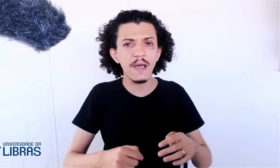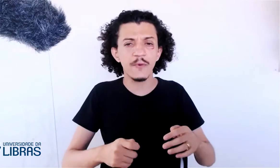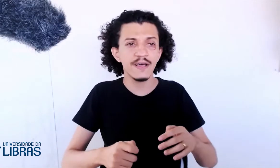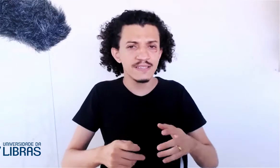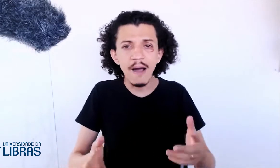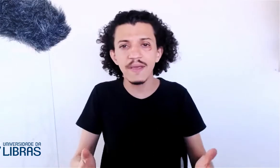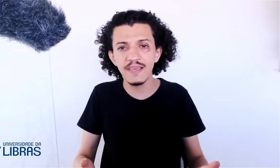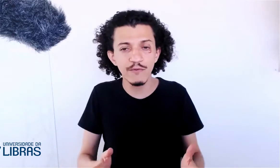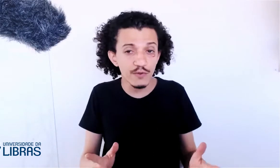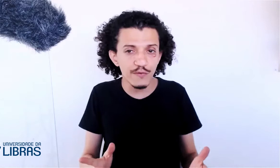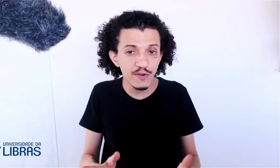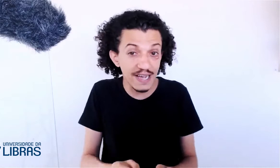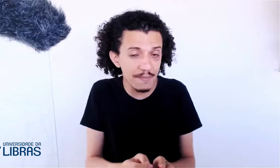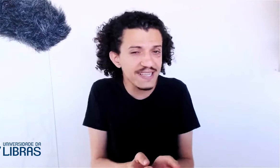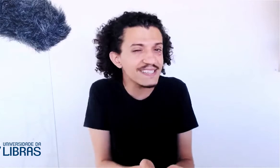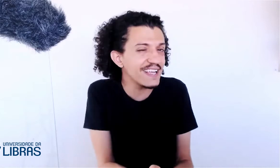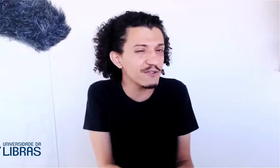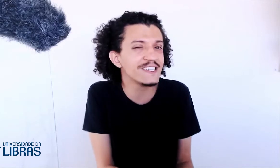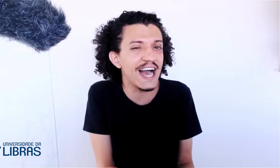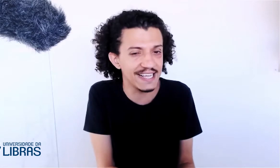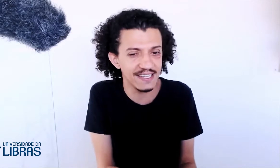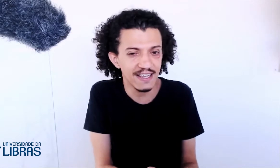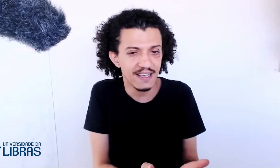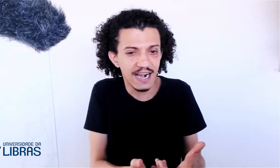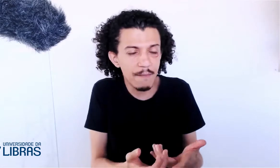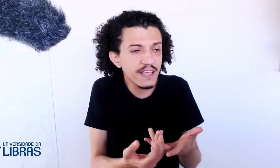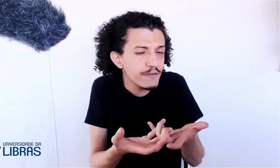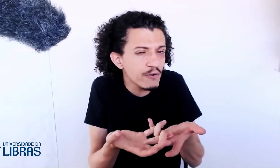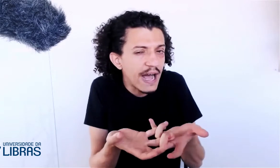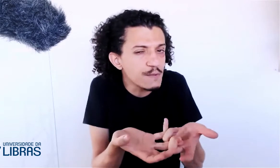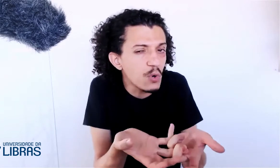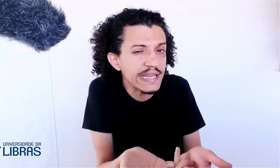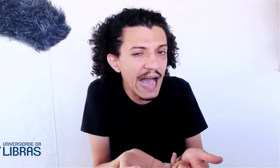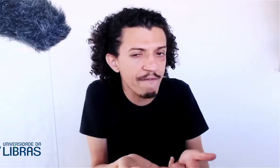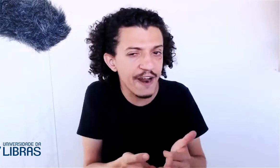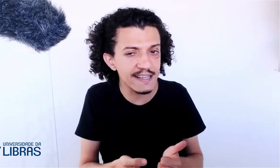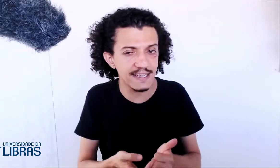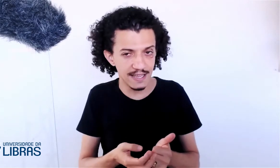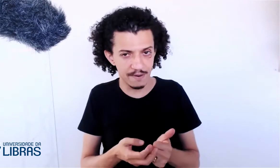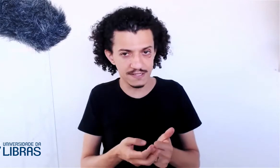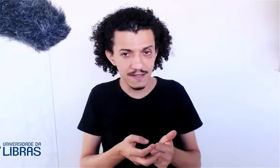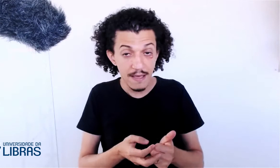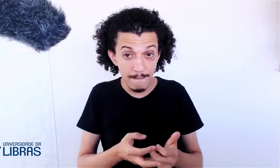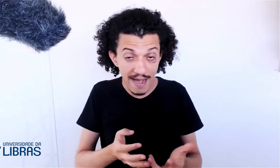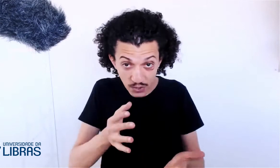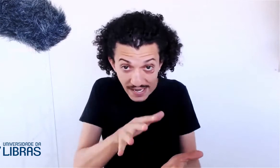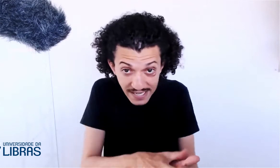tempo e sabe que, no fundo, você acaba esquecendo os sinais, acaba tendo dificuldade de montar a frase em Libras. Mas, com a escrita